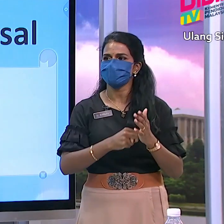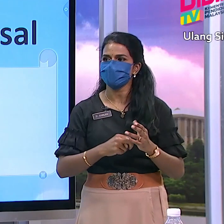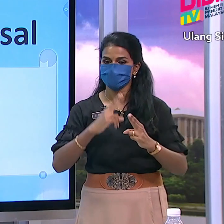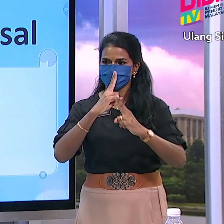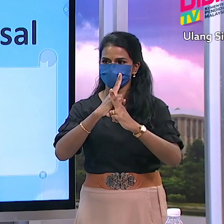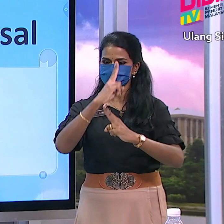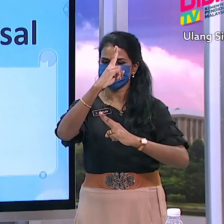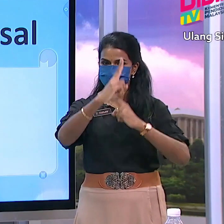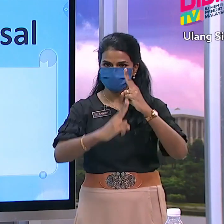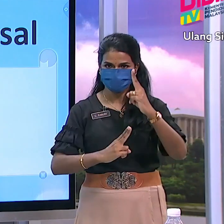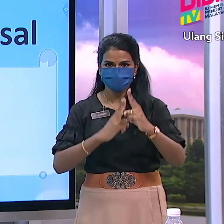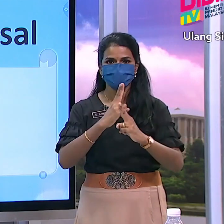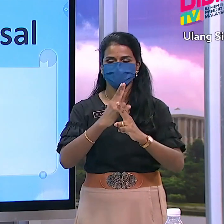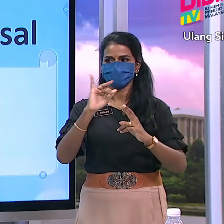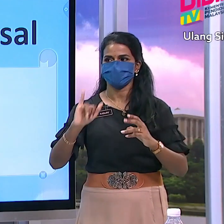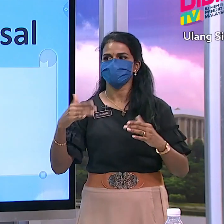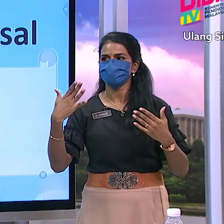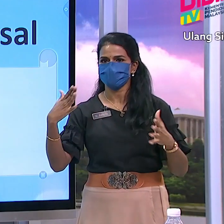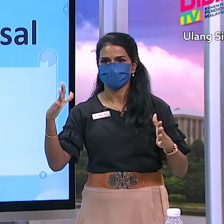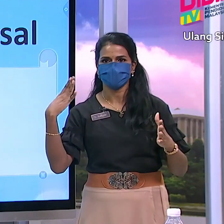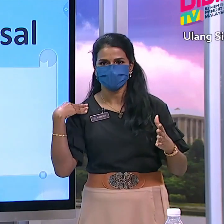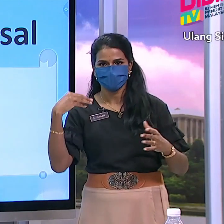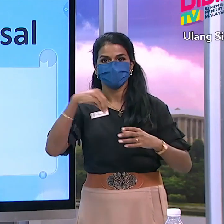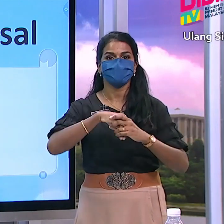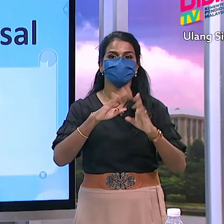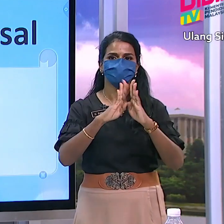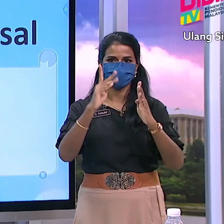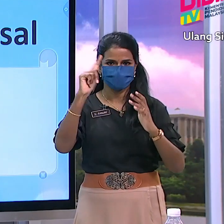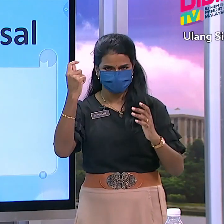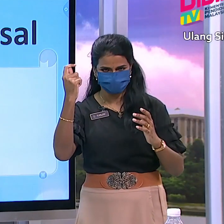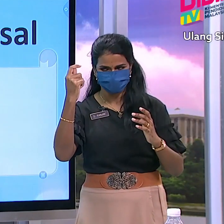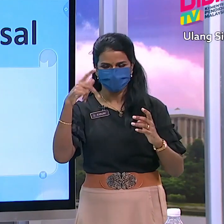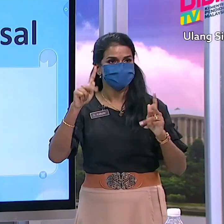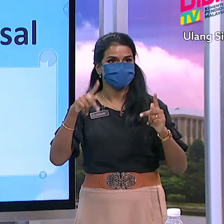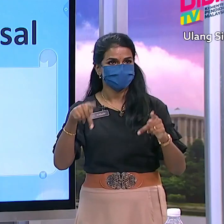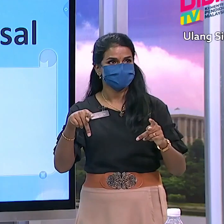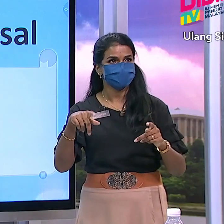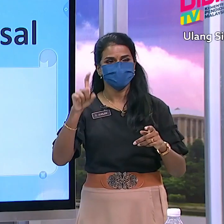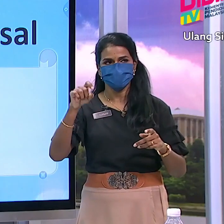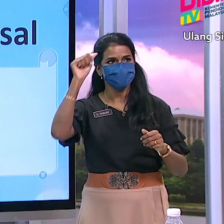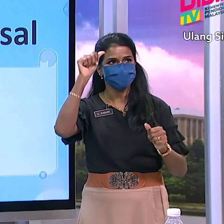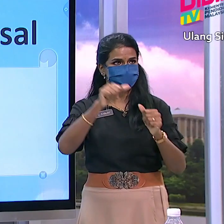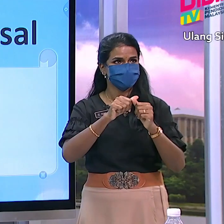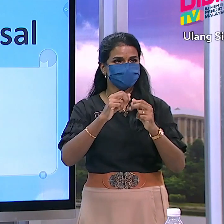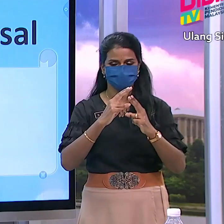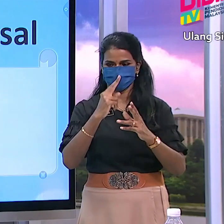nilai universal yang sudah ada dalam buku teks. Pelajar-pelajar mesti ingat